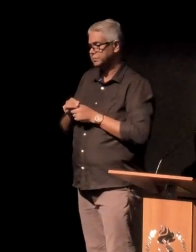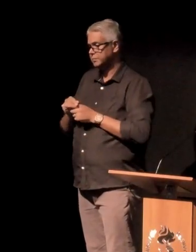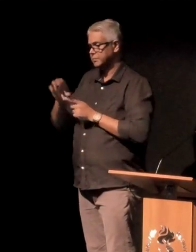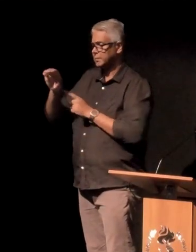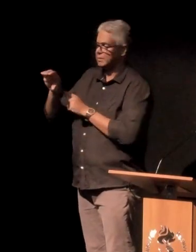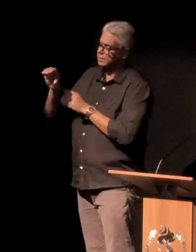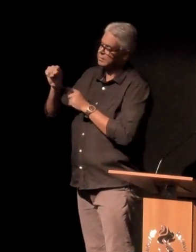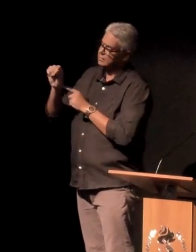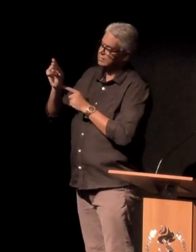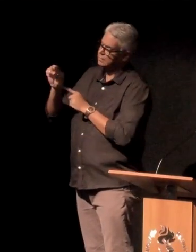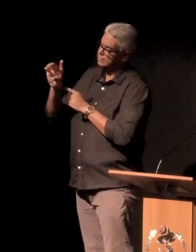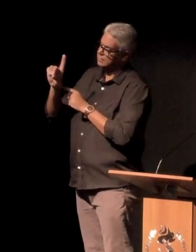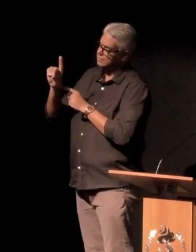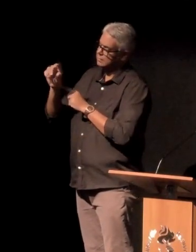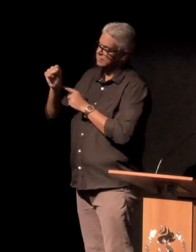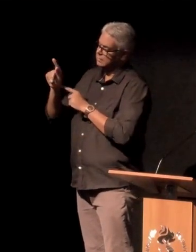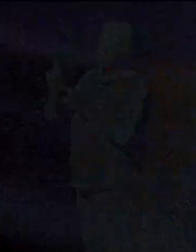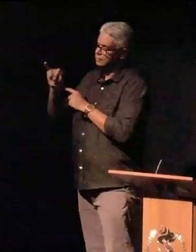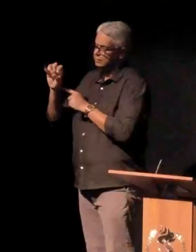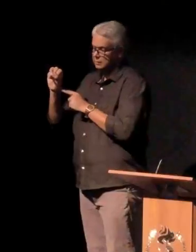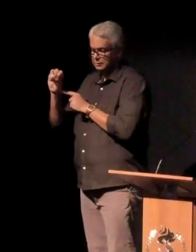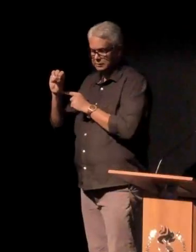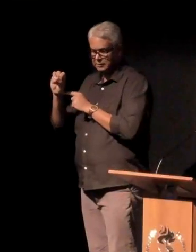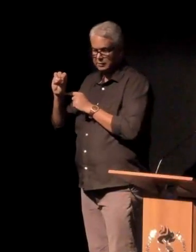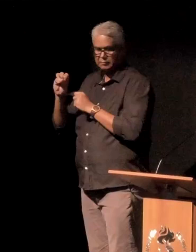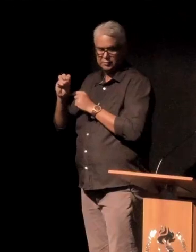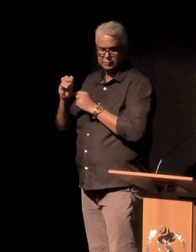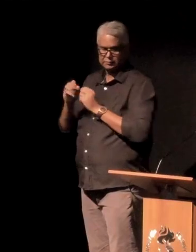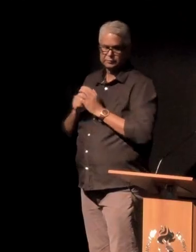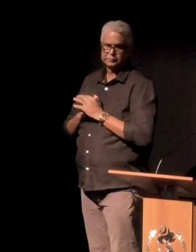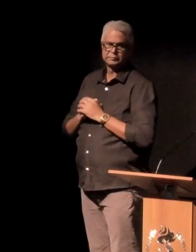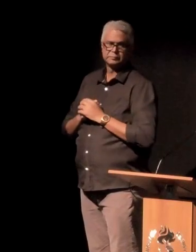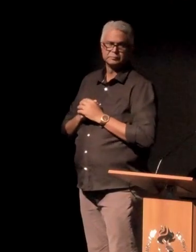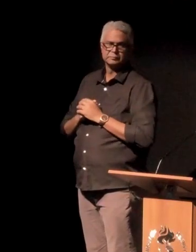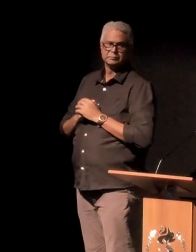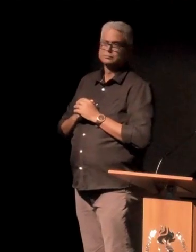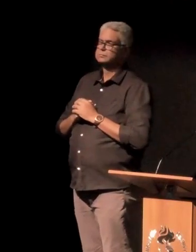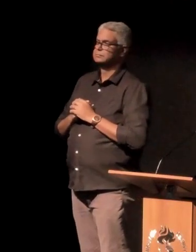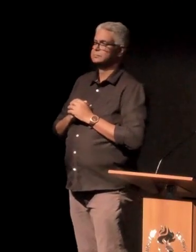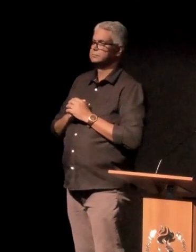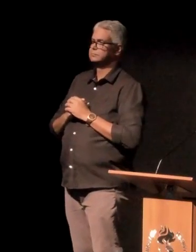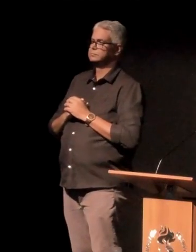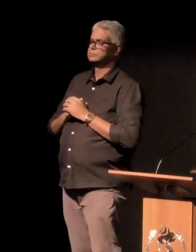a gente vai ter a tarde o pessoal do Rio vai estar vai falar do cardápio